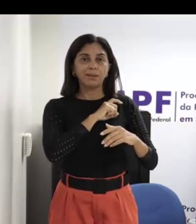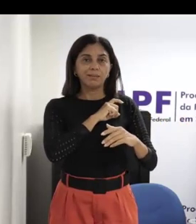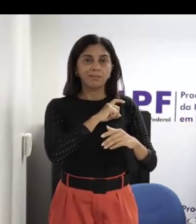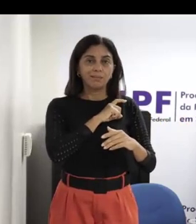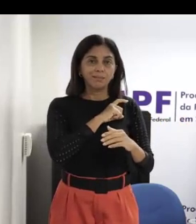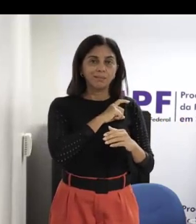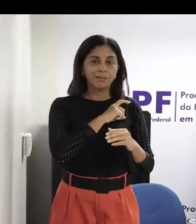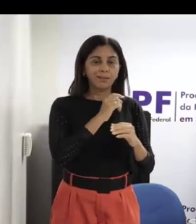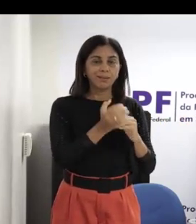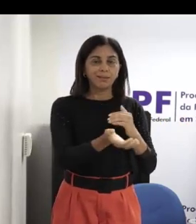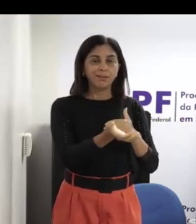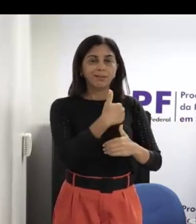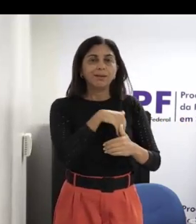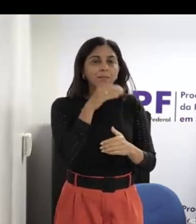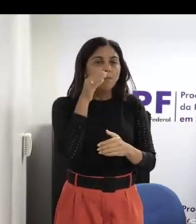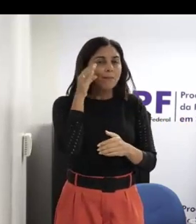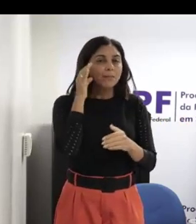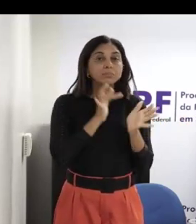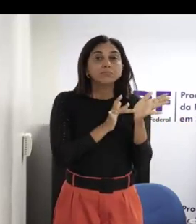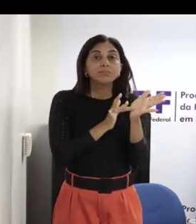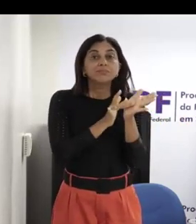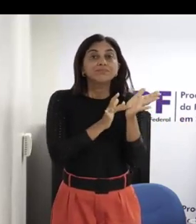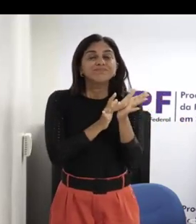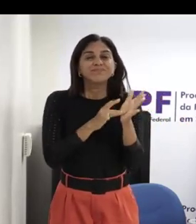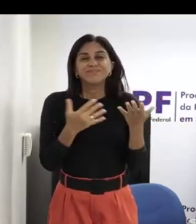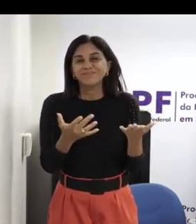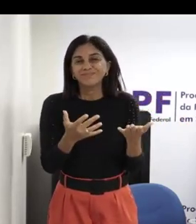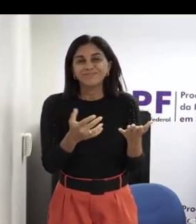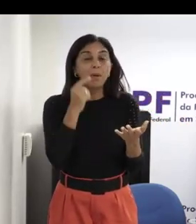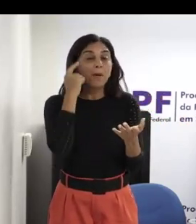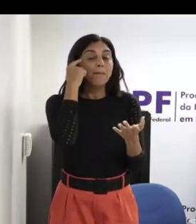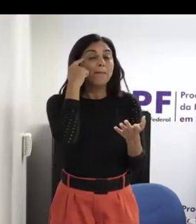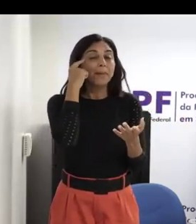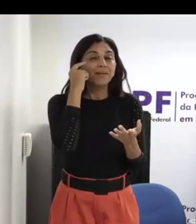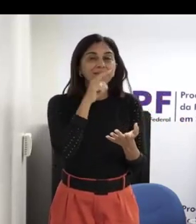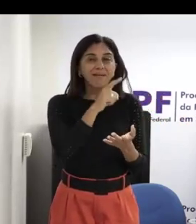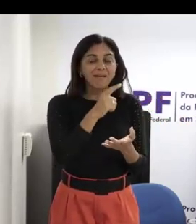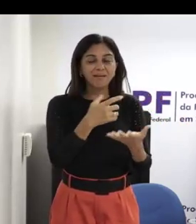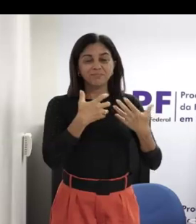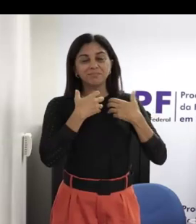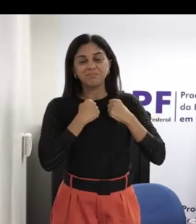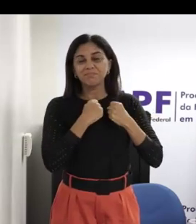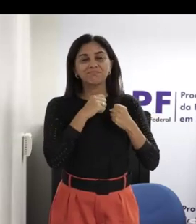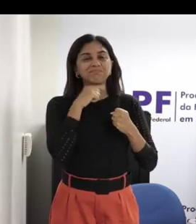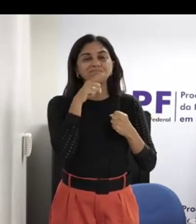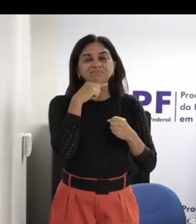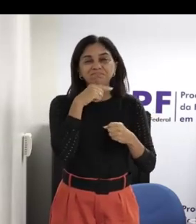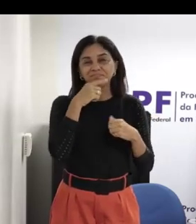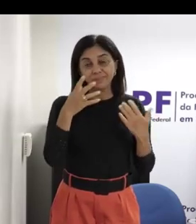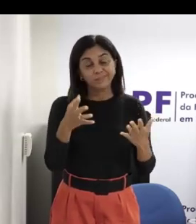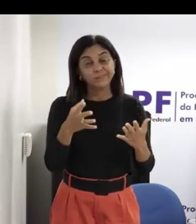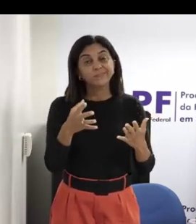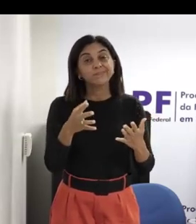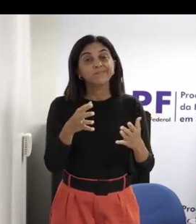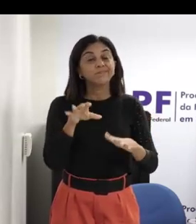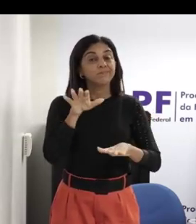tem uma expectativa do Virtual aí onde Eles continuam até fazerem atrocidades e adquirirem altíssimo grau